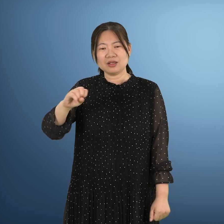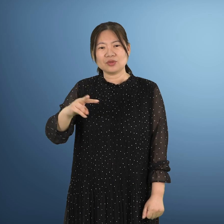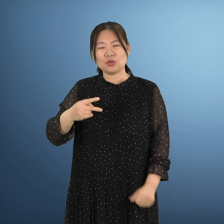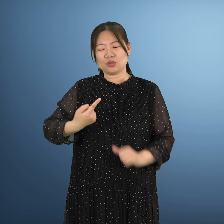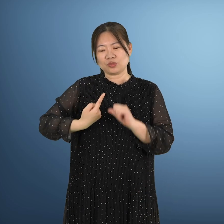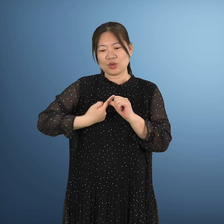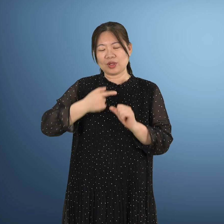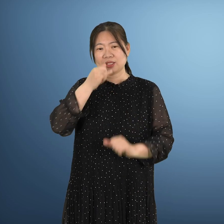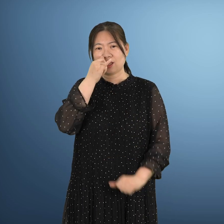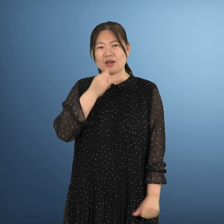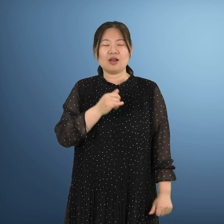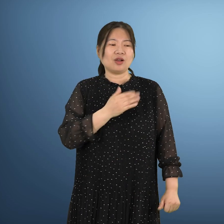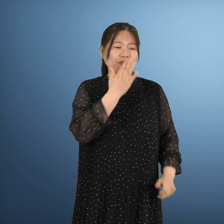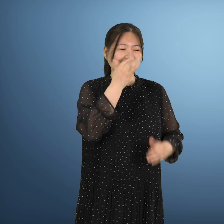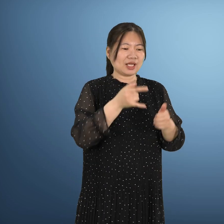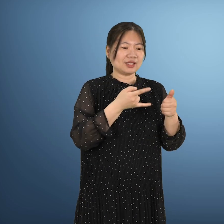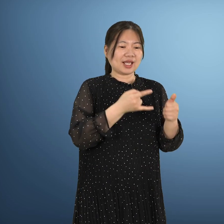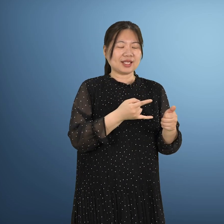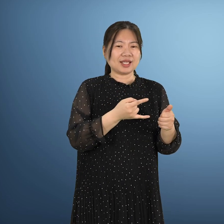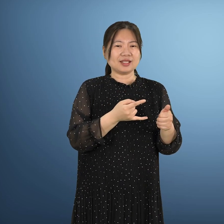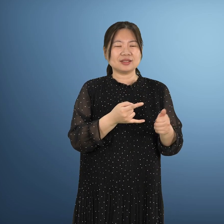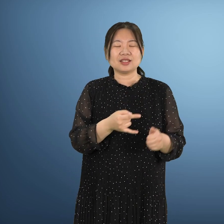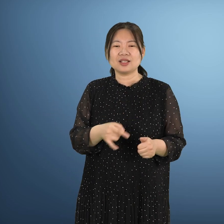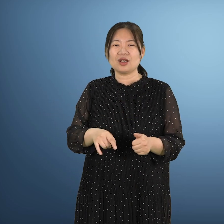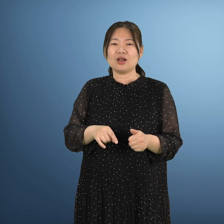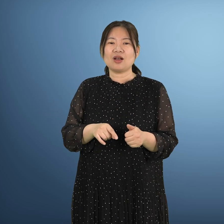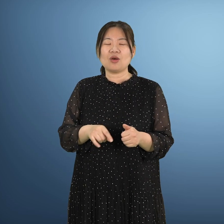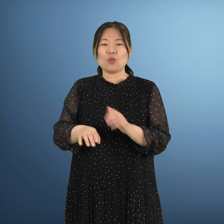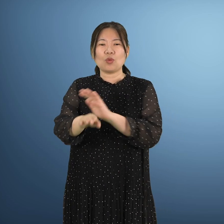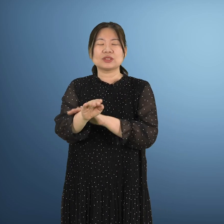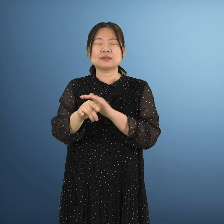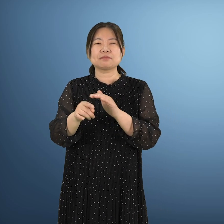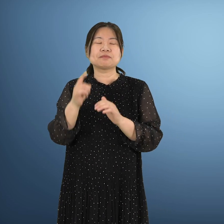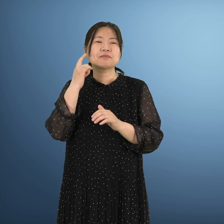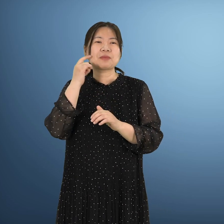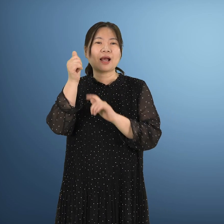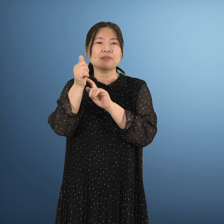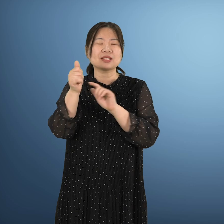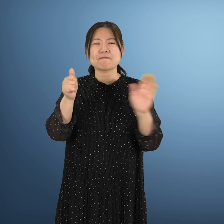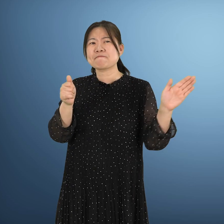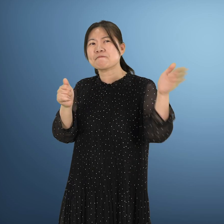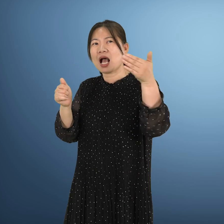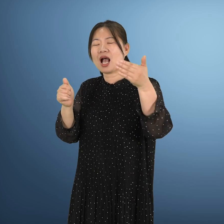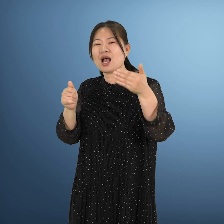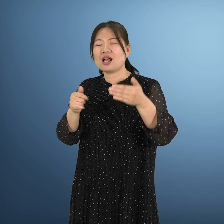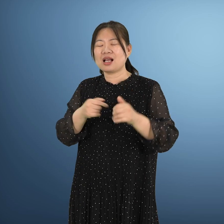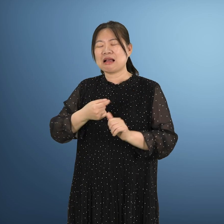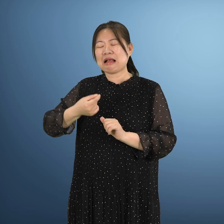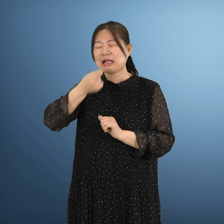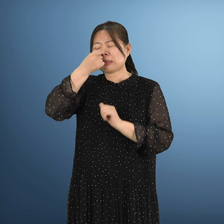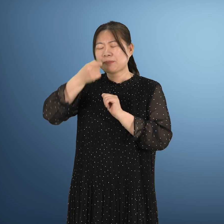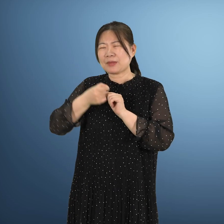적어도 유대인들에게는 인식이 그렇게 되어 있습니다. 자, 성경을 또 볼까요?